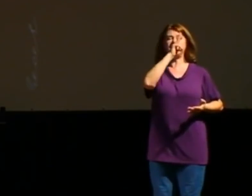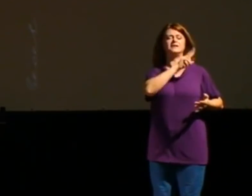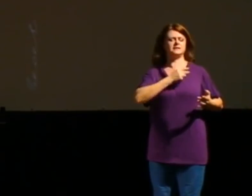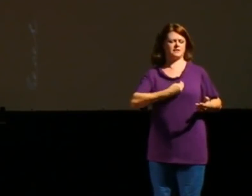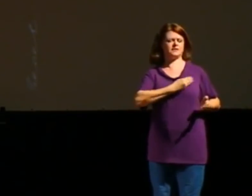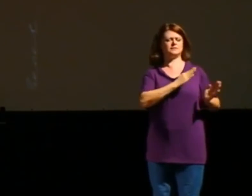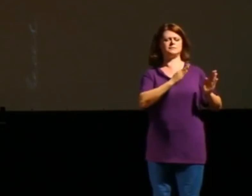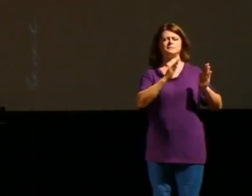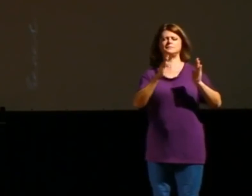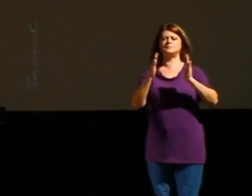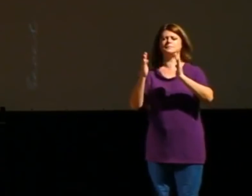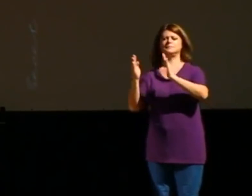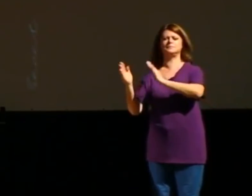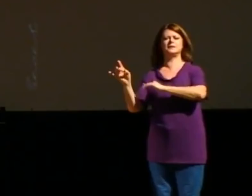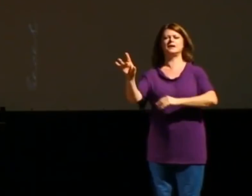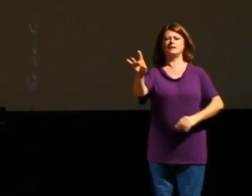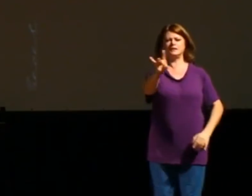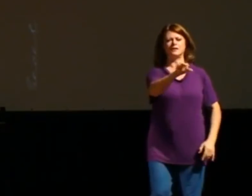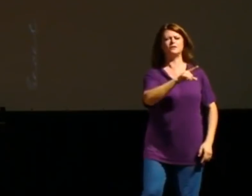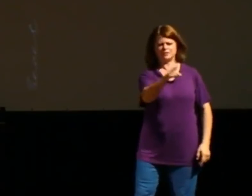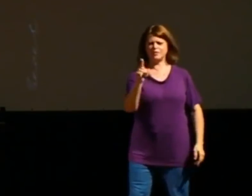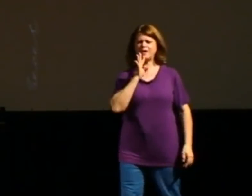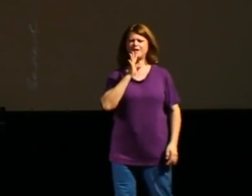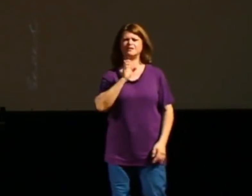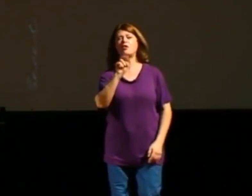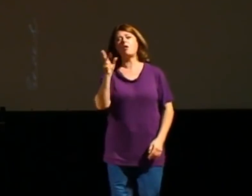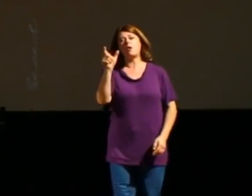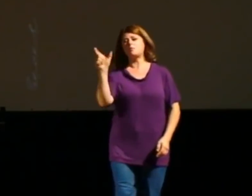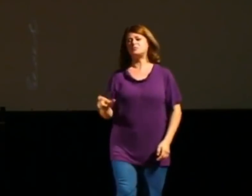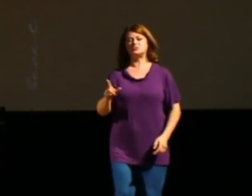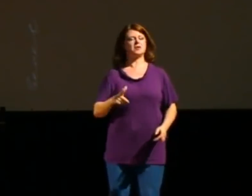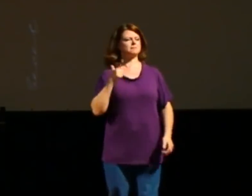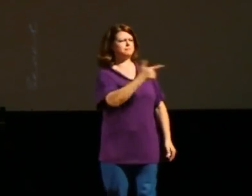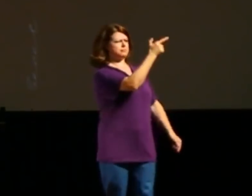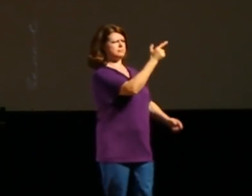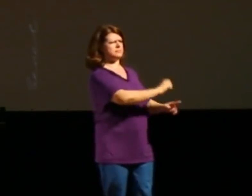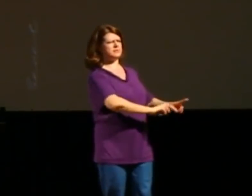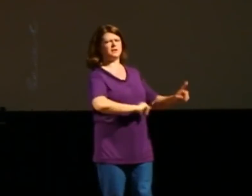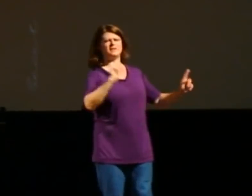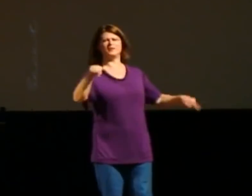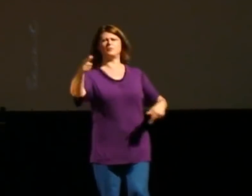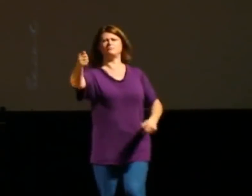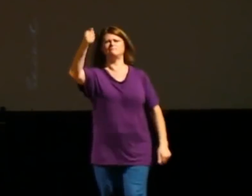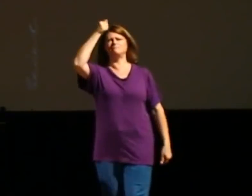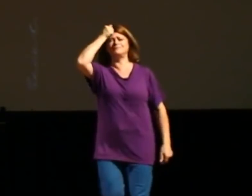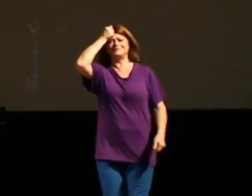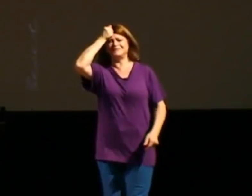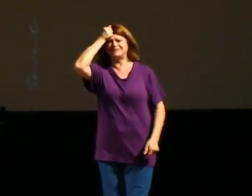crime e vive seguido por aquele crime? Tem um filme velho, mais velho que Andar para